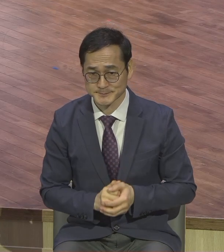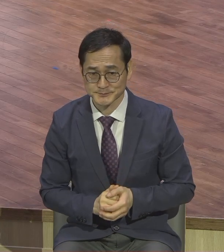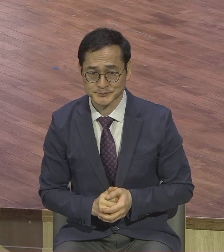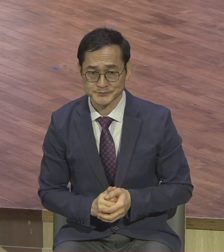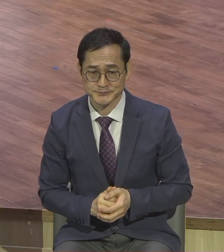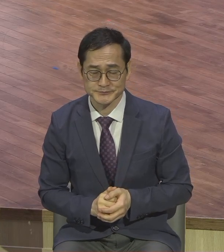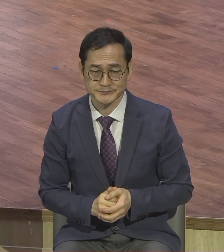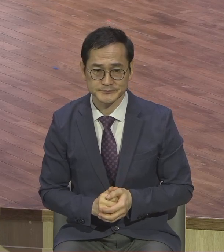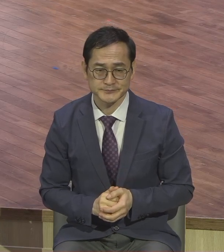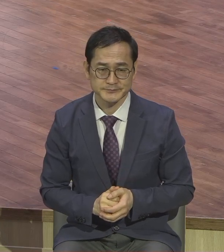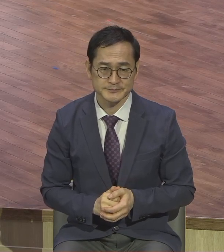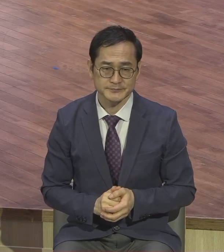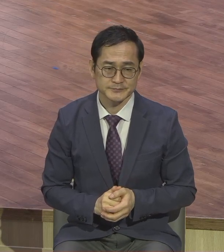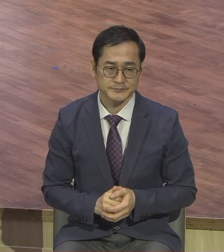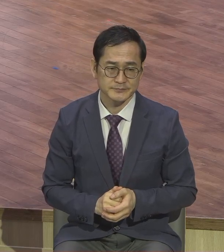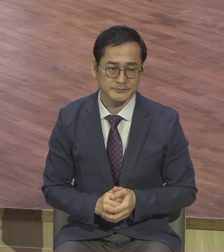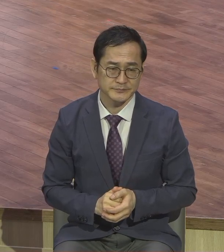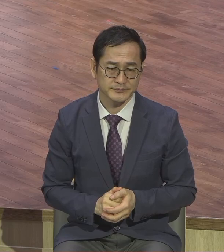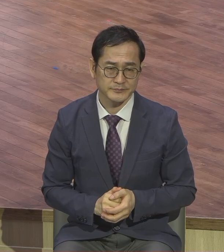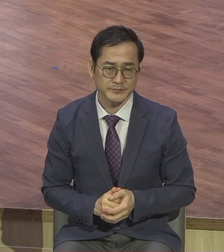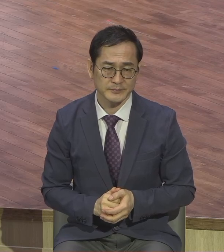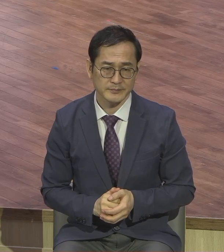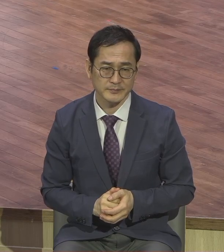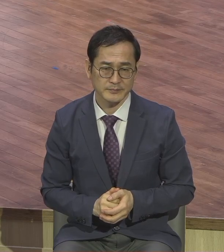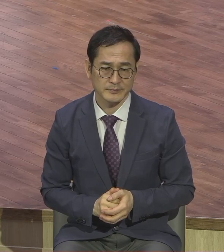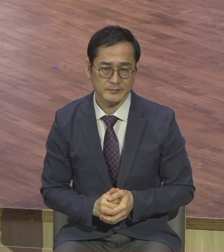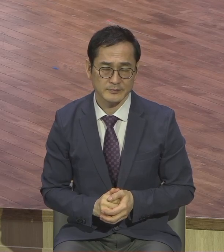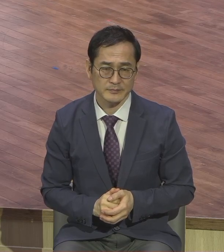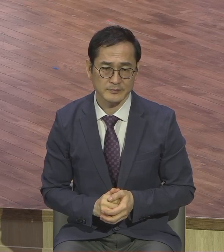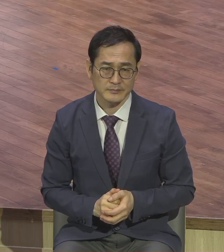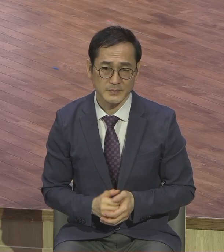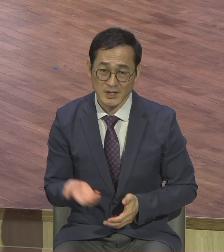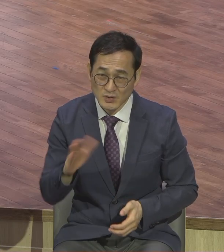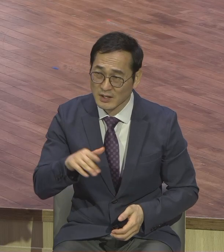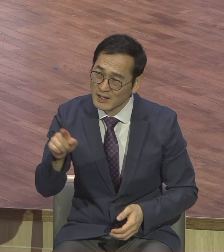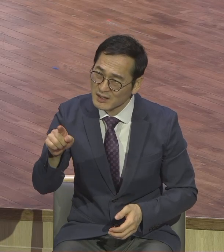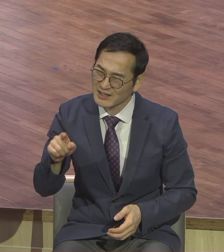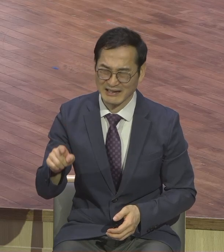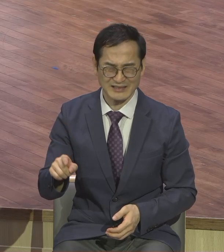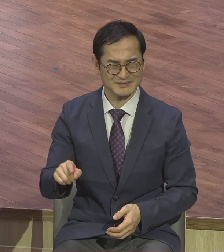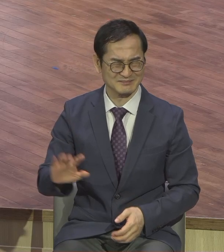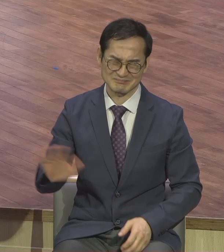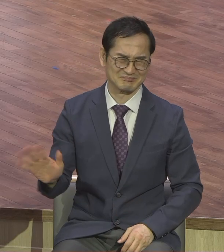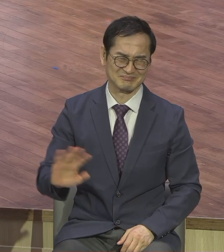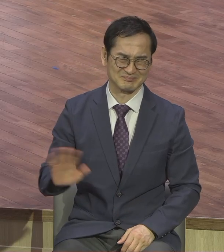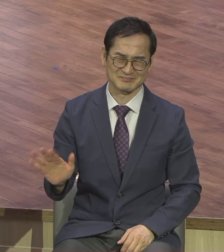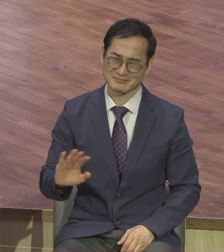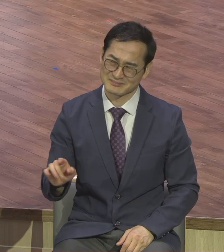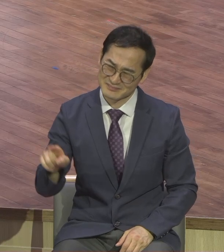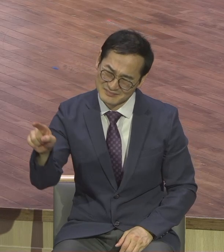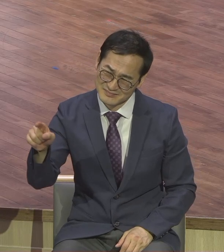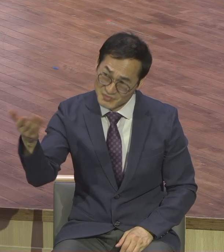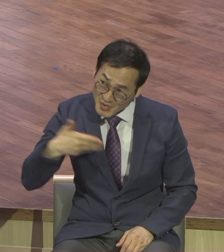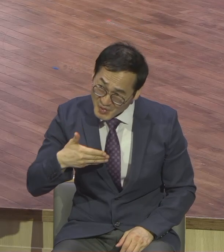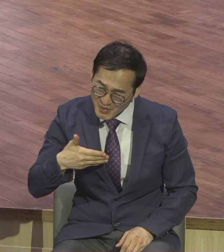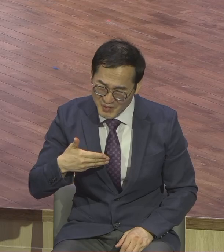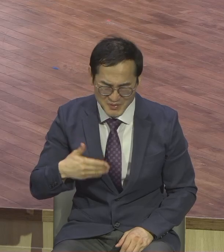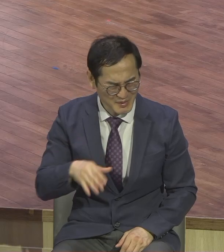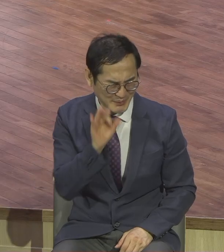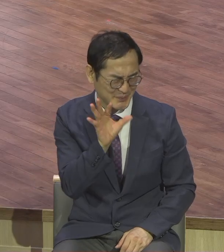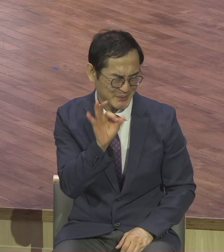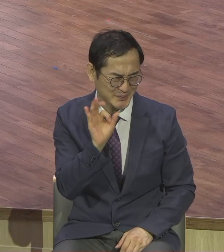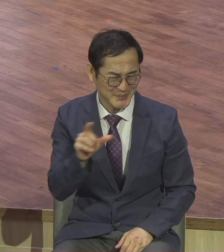것이죠. 그런데 이 비밀을 안 믿으니까 뭐요? 기도를 안